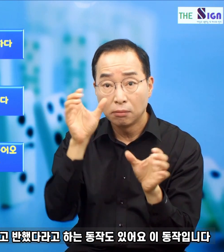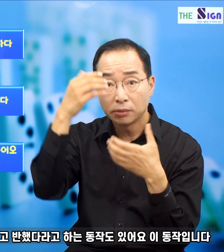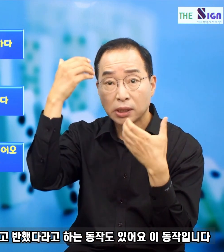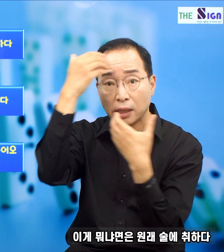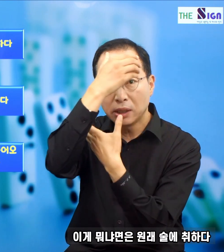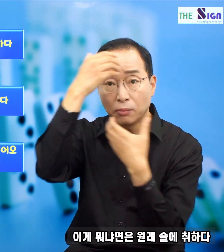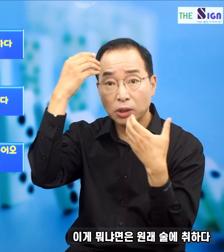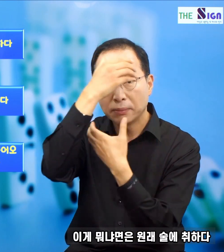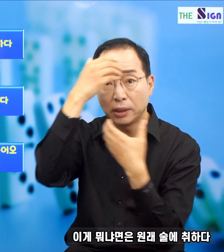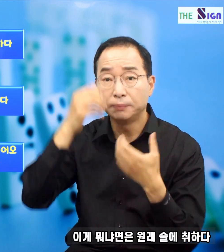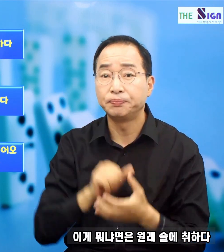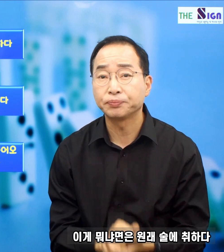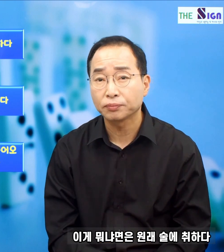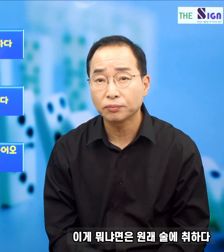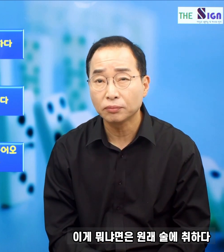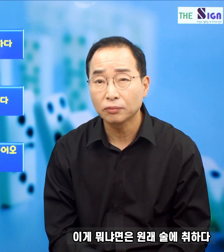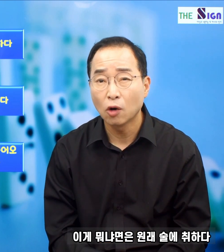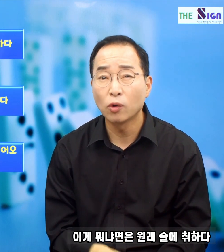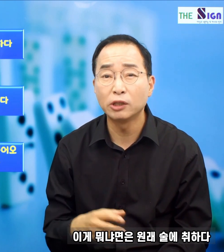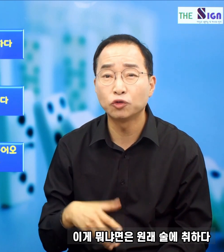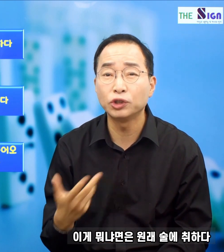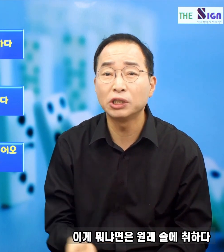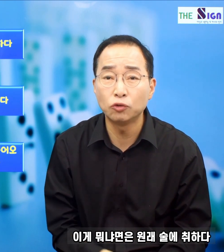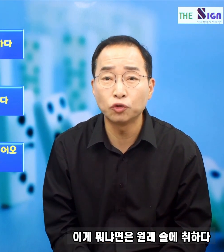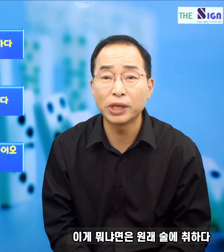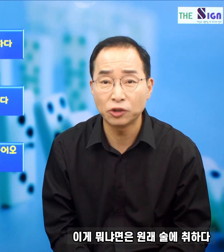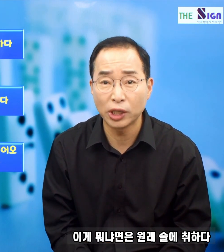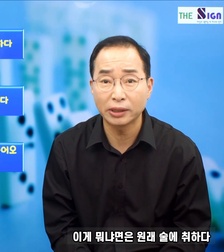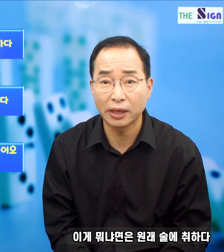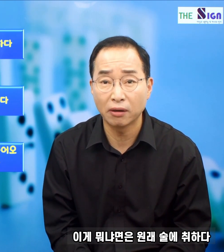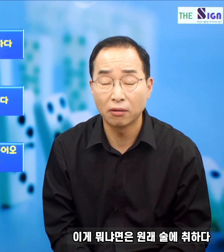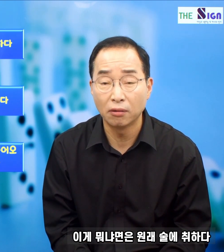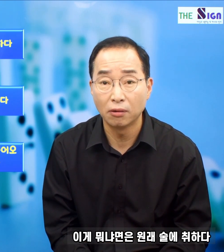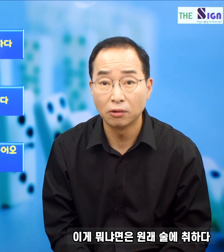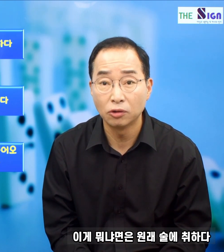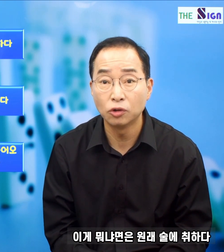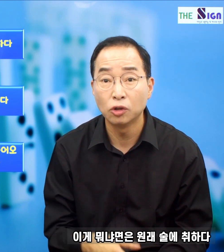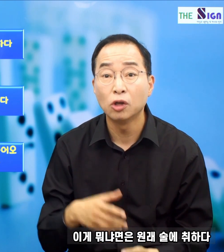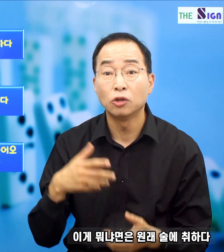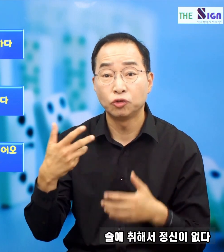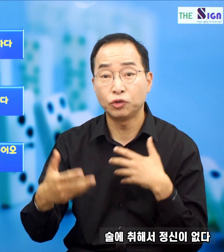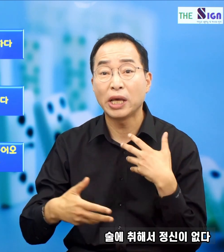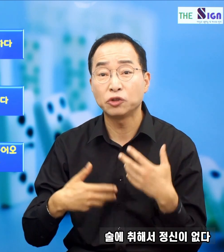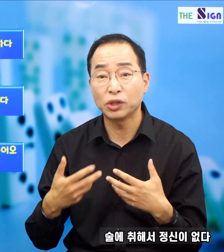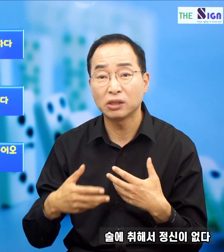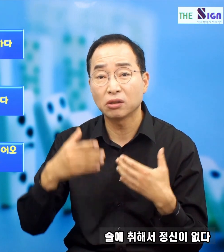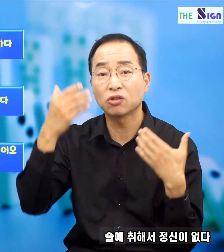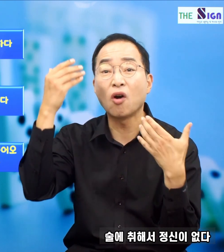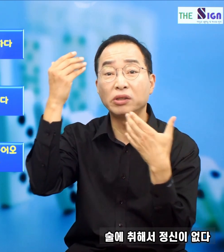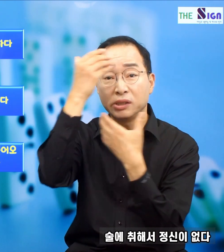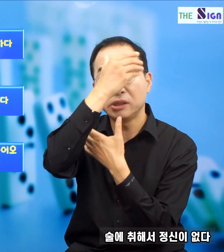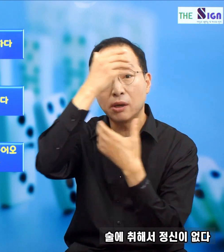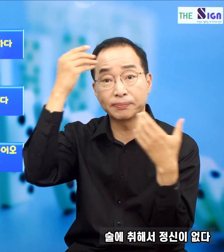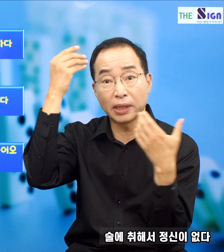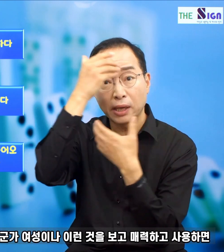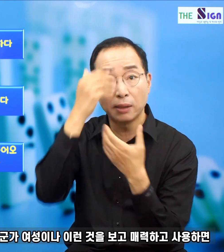자, 이게 뭐냐면은 원래 술에 취하다요. 술에 취해서 정신이 없다라는